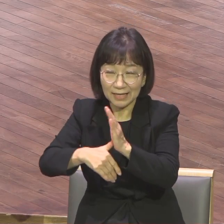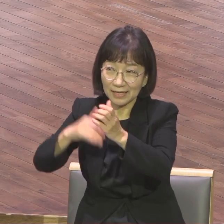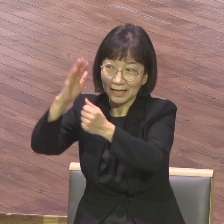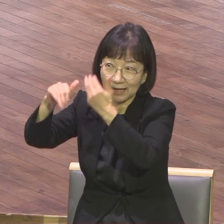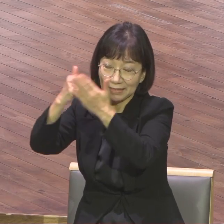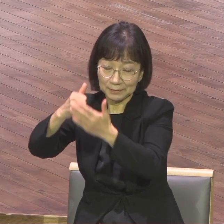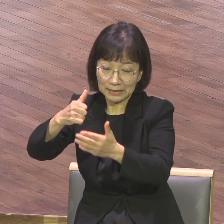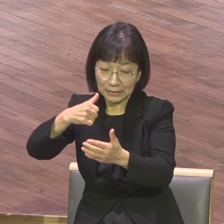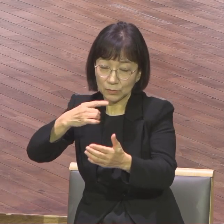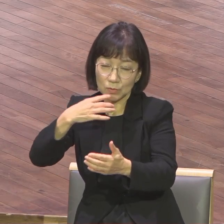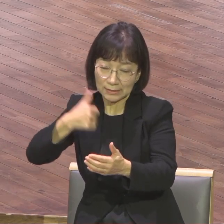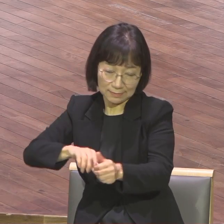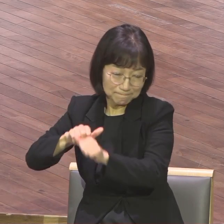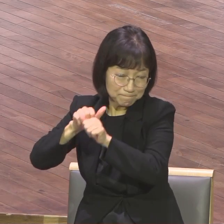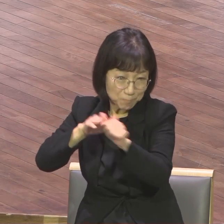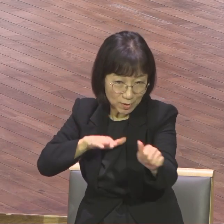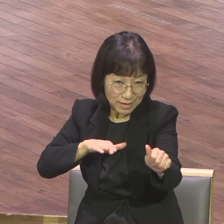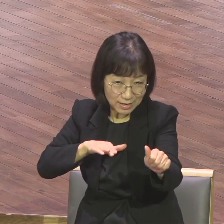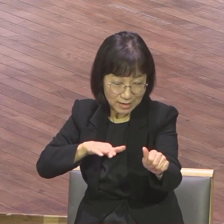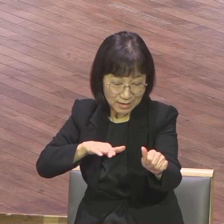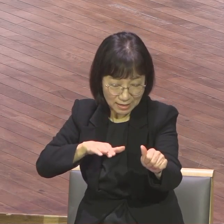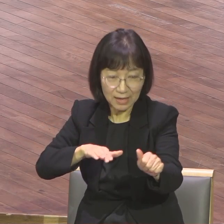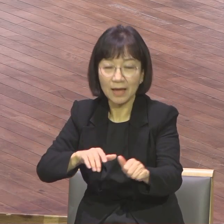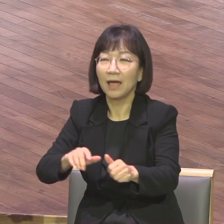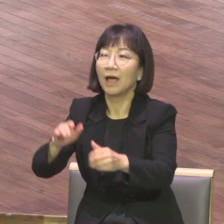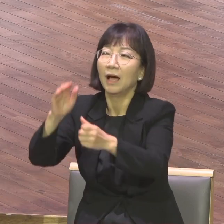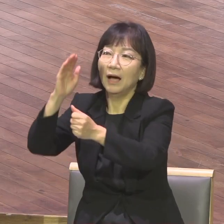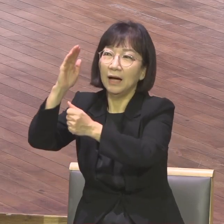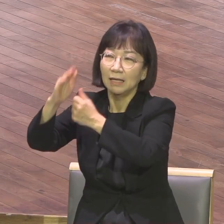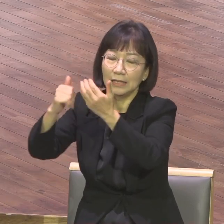확정하셨느니라. 우리는 알지도 못하는데